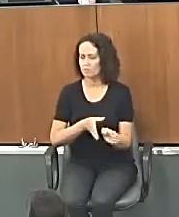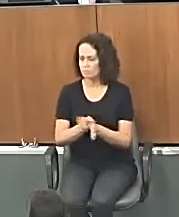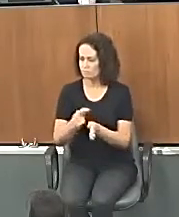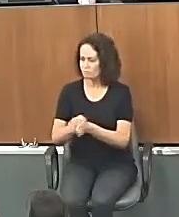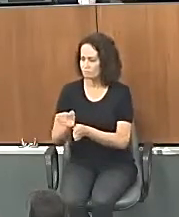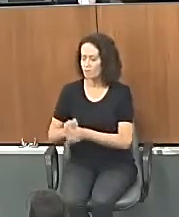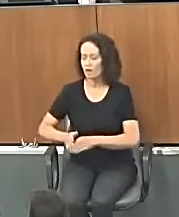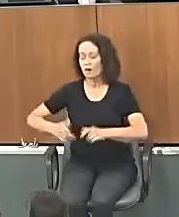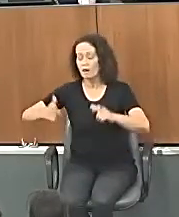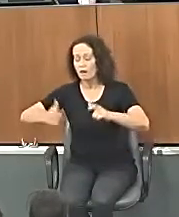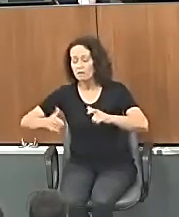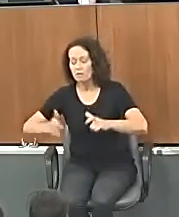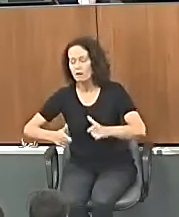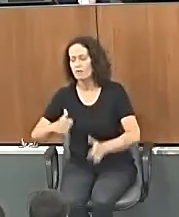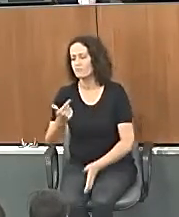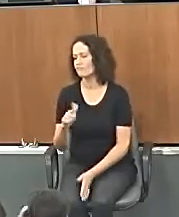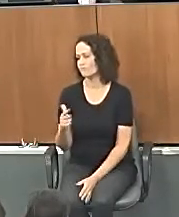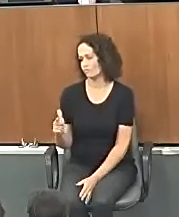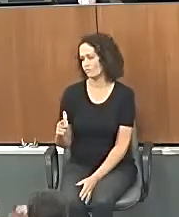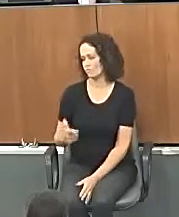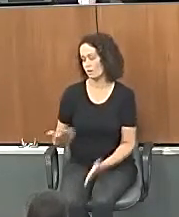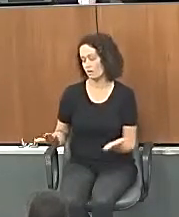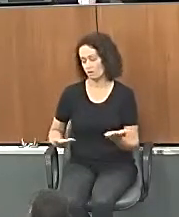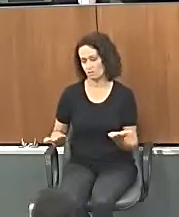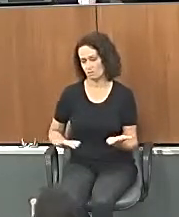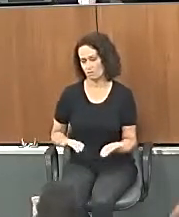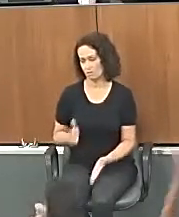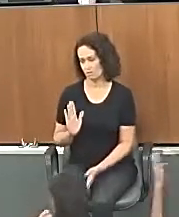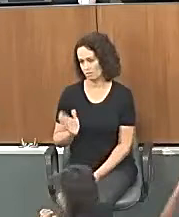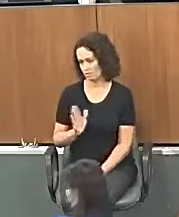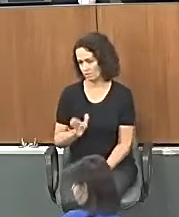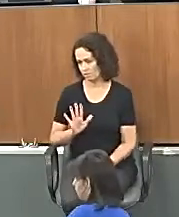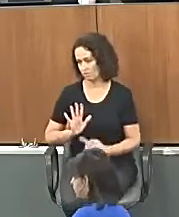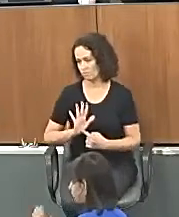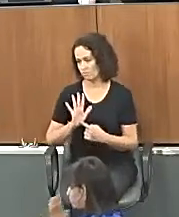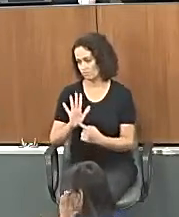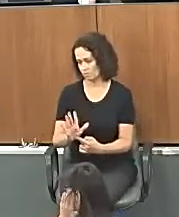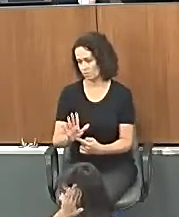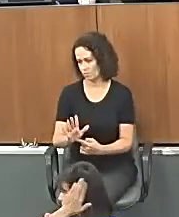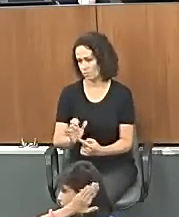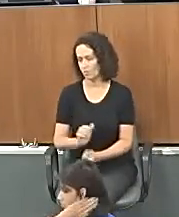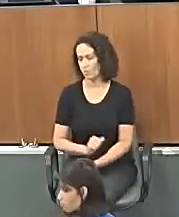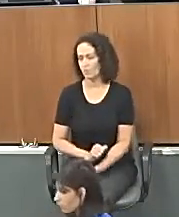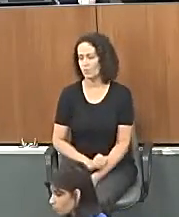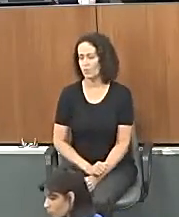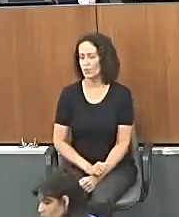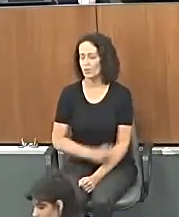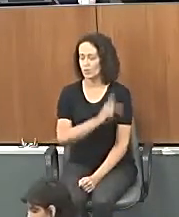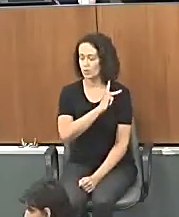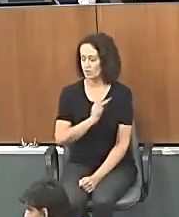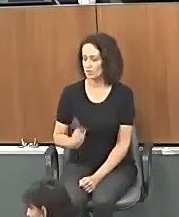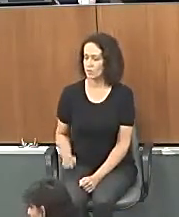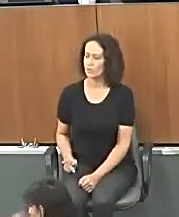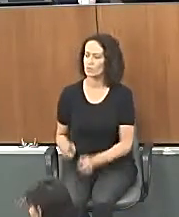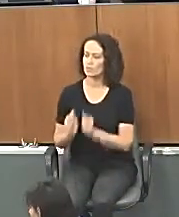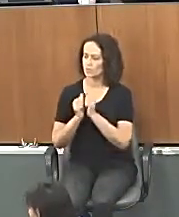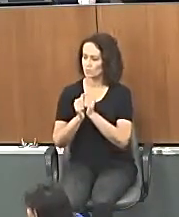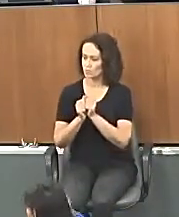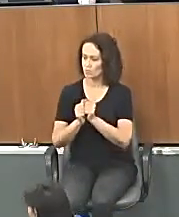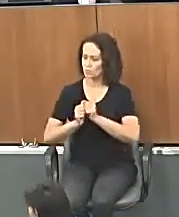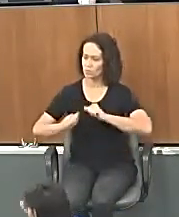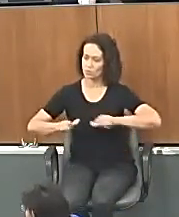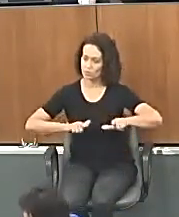físico agora como citou o presidente está alinhado com né com o trabalho de vocês só